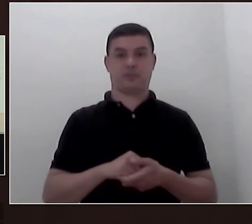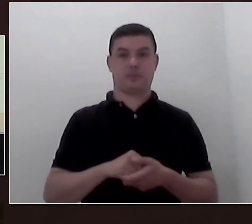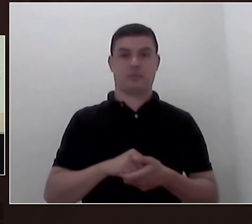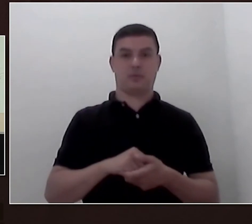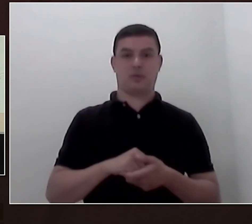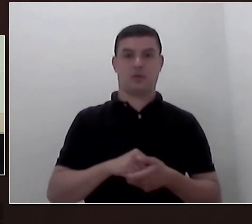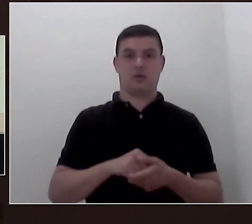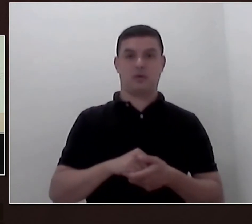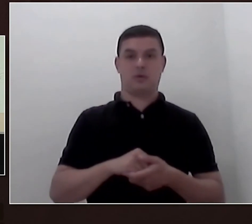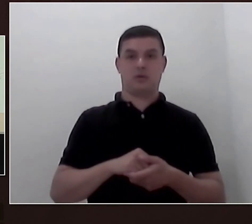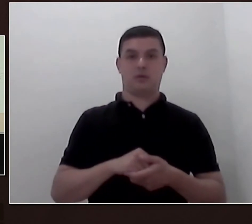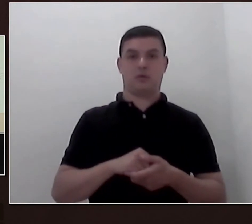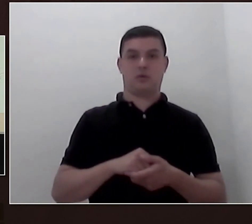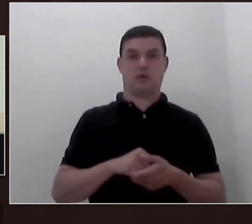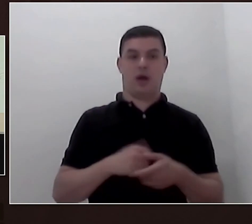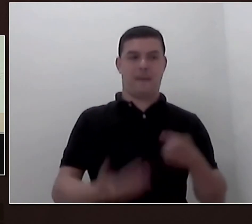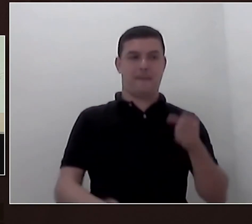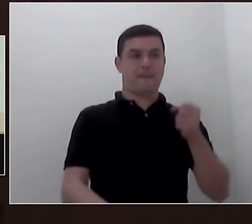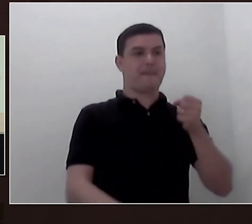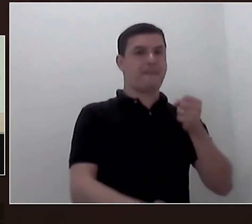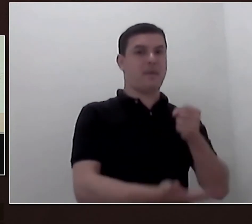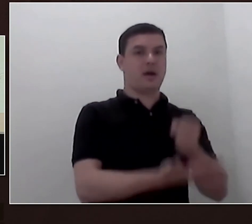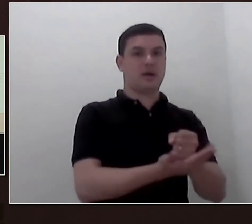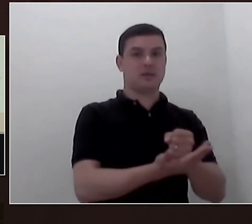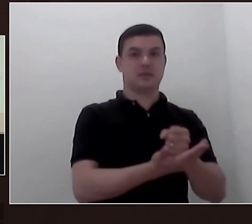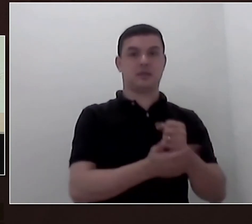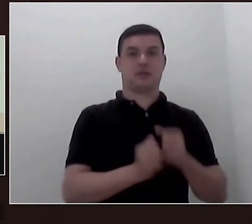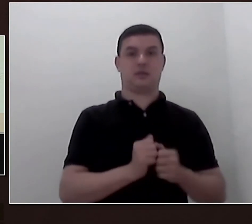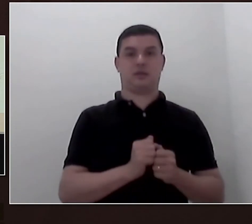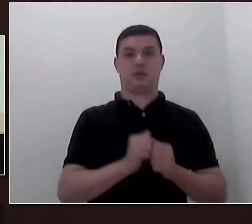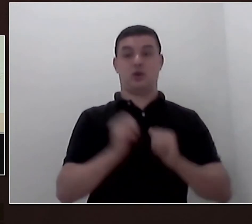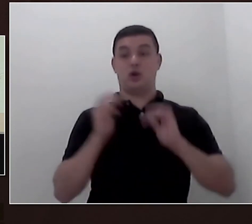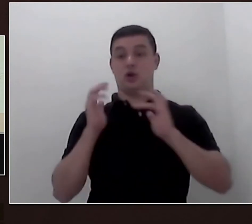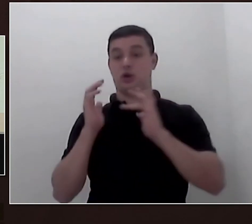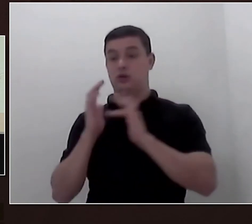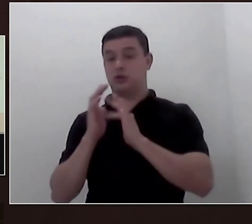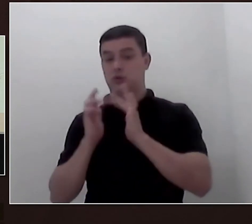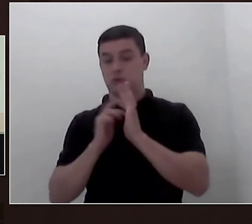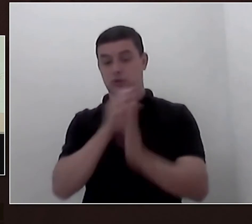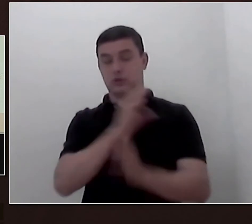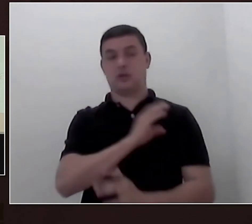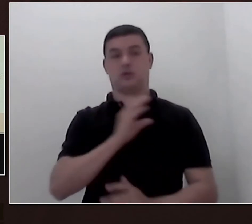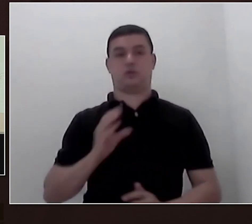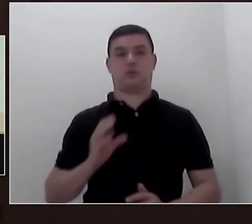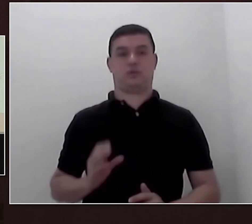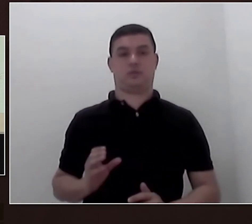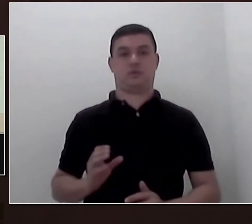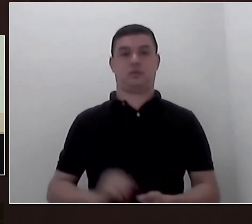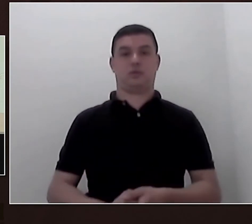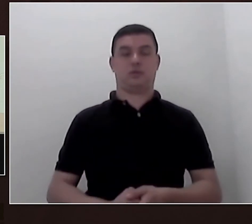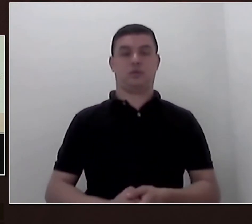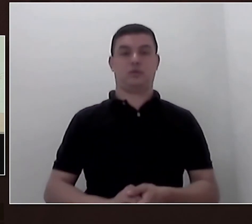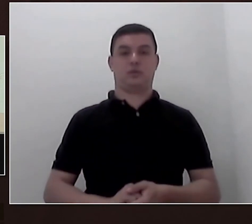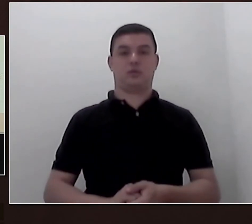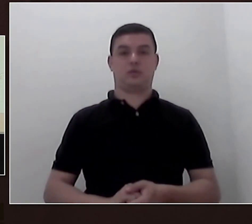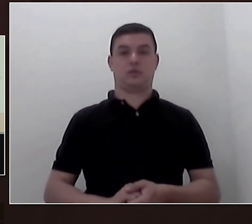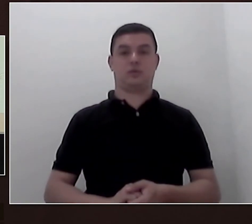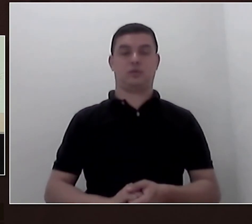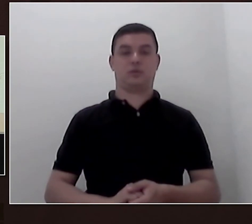outro fundamento além do que foi posto, o qual é Cristo Jesus, Jesus